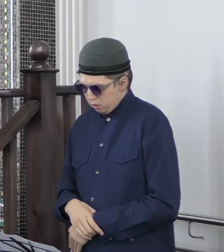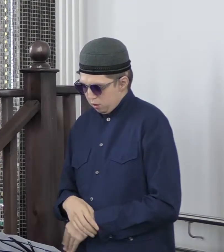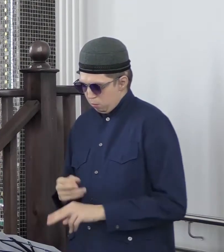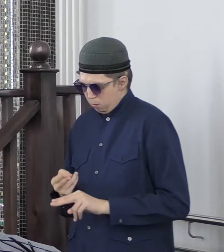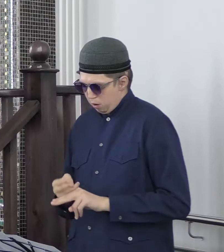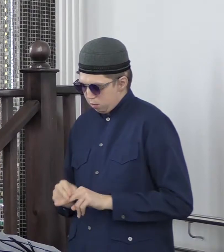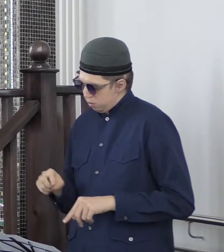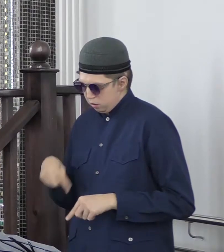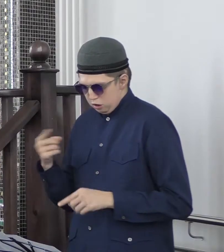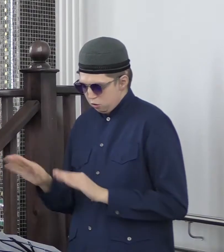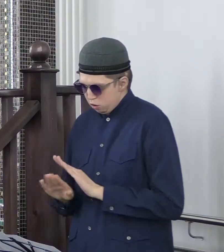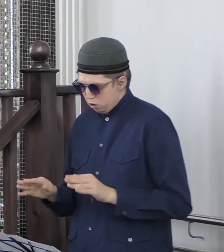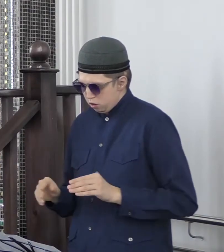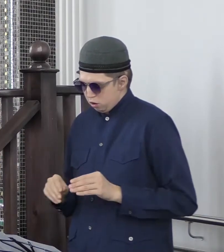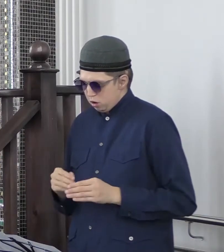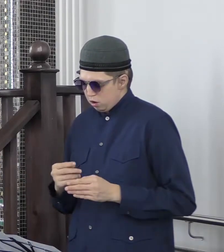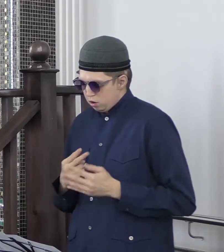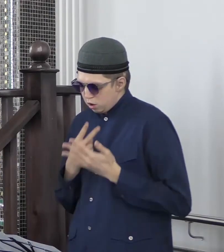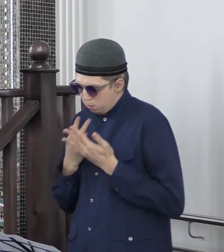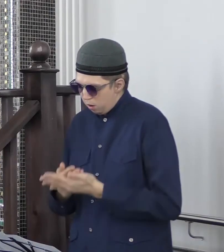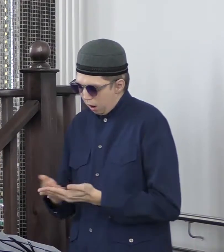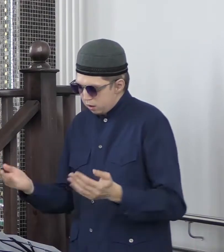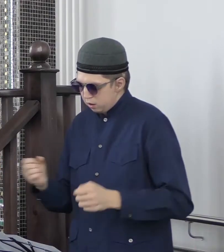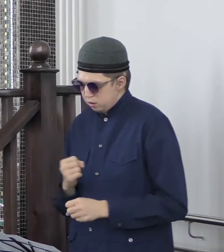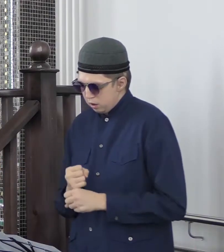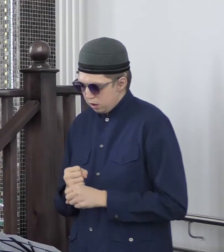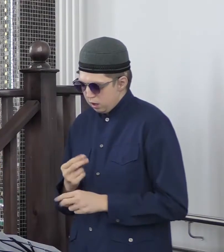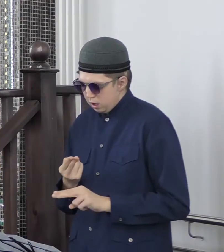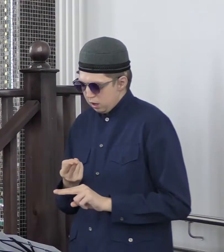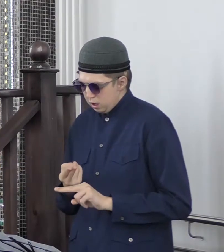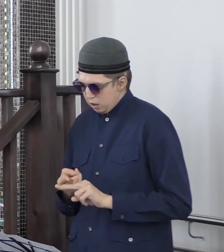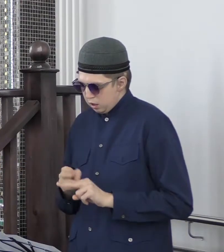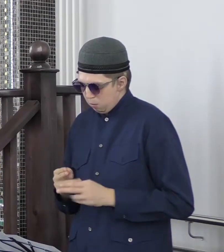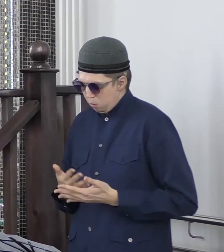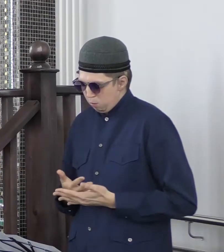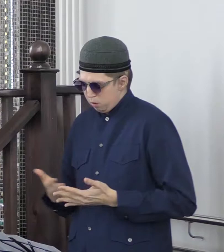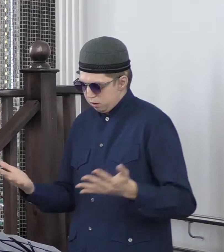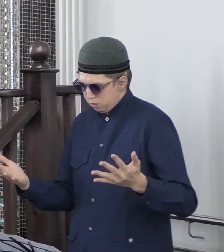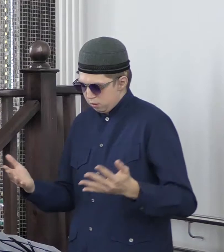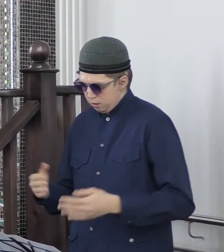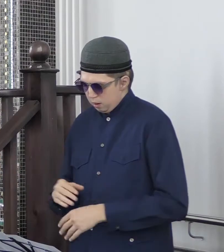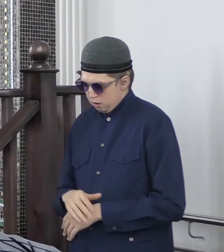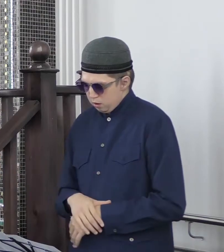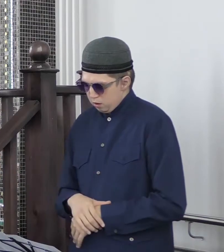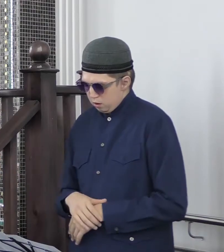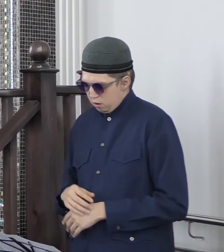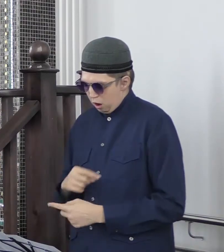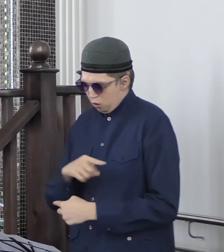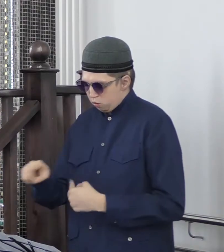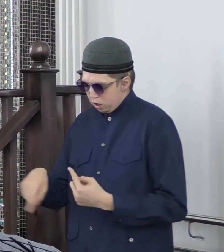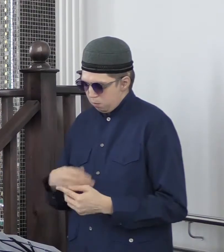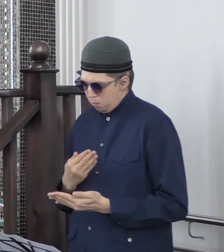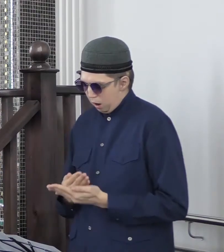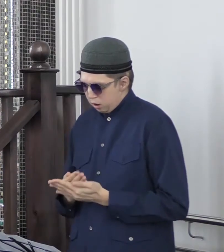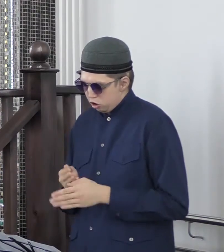اُمَّا Sizin özünüzün aranızdan bulsunlar. Şunun içinler. Allah izgirlikke şakırışı. Ve yedhavna